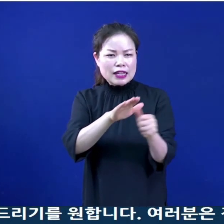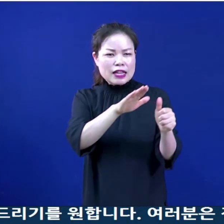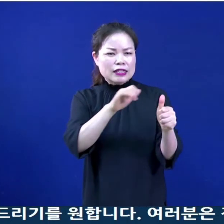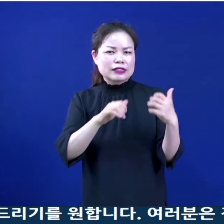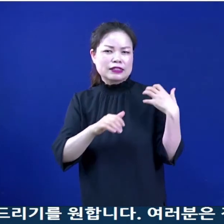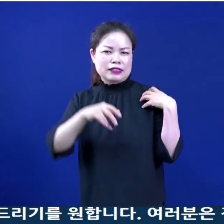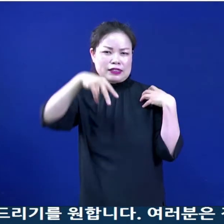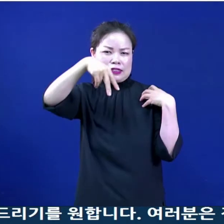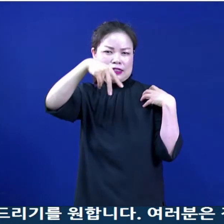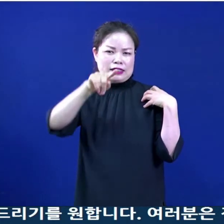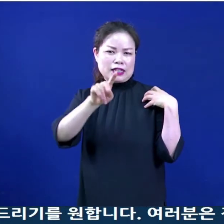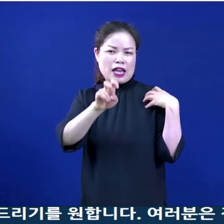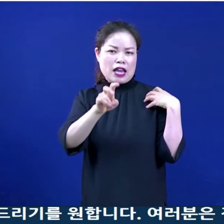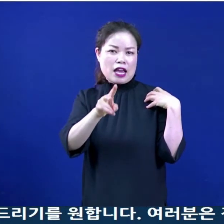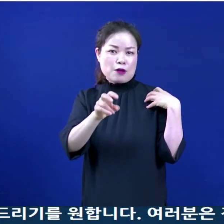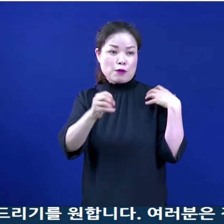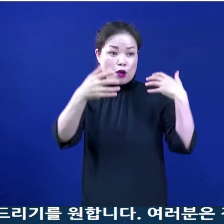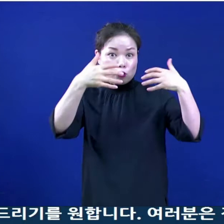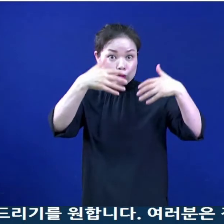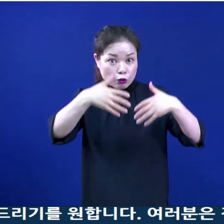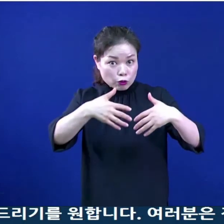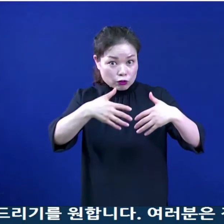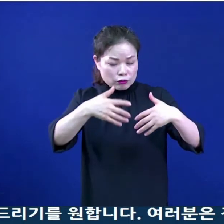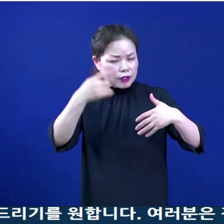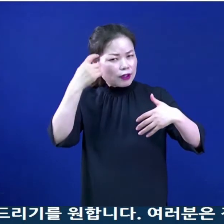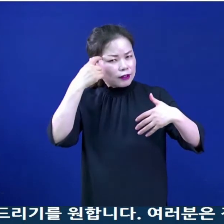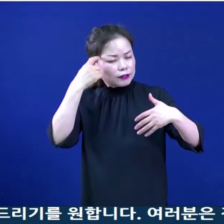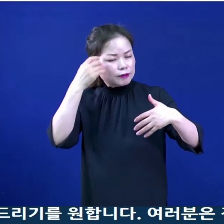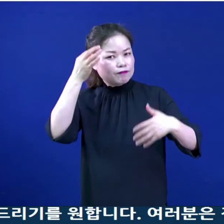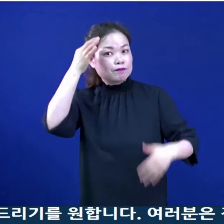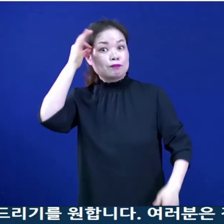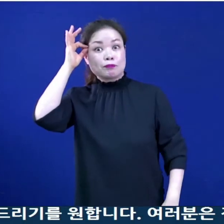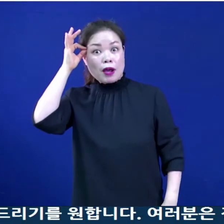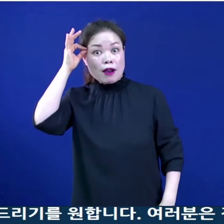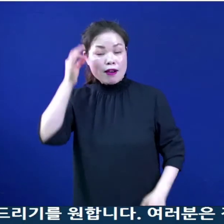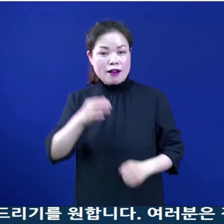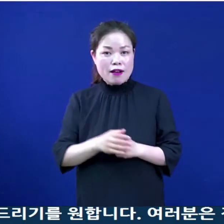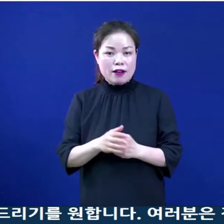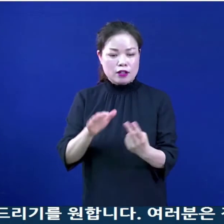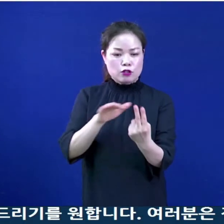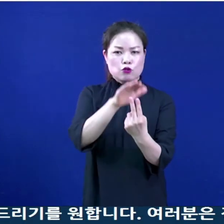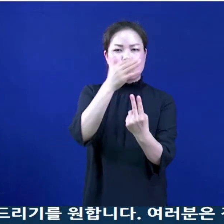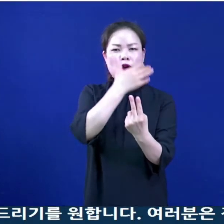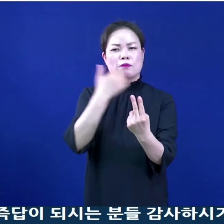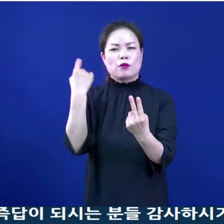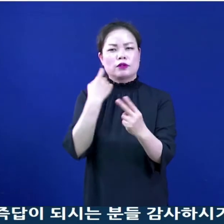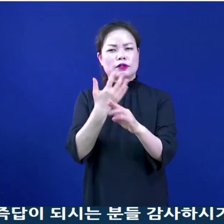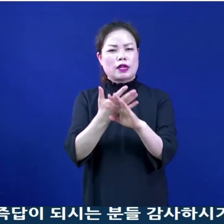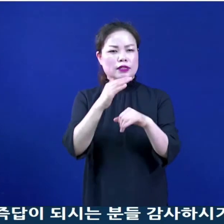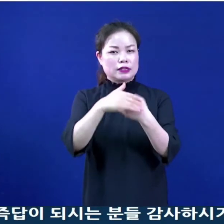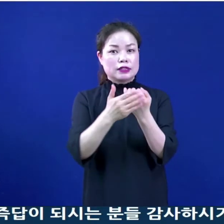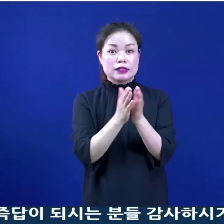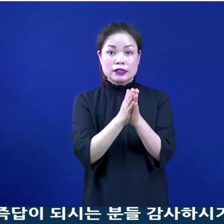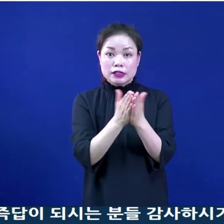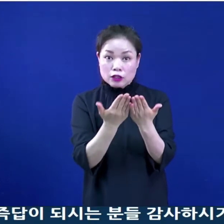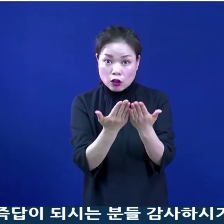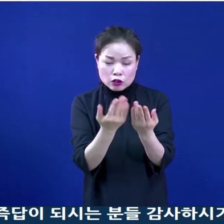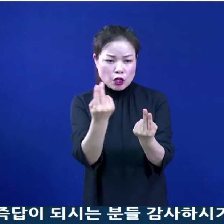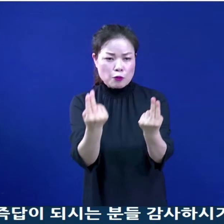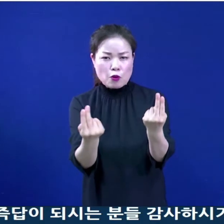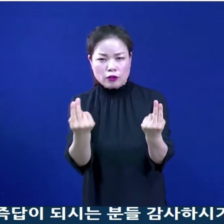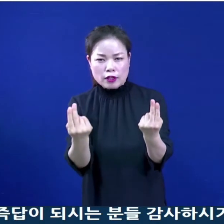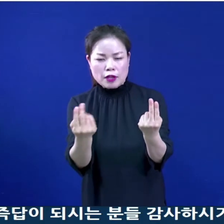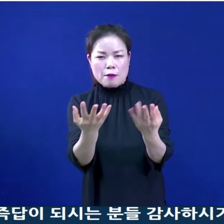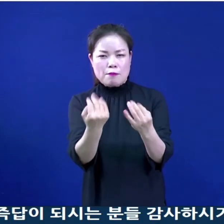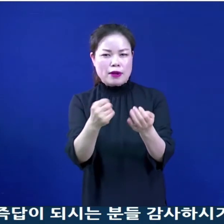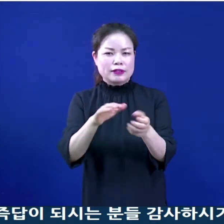사명의 조건으로 삼으셨는지 조금 더 깨달을 수 있습니다. 자, 요한복음은 다른 어떤 책보다도 사랑에 관한 많은